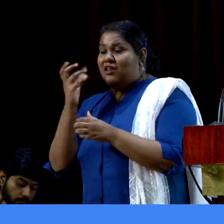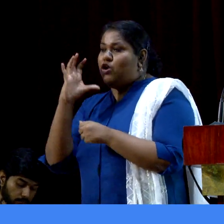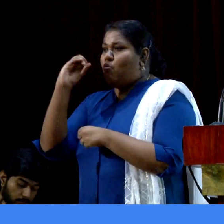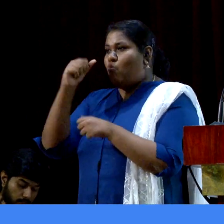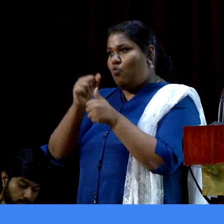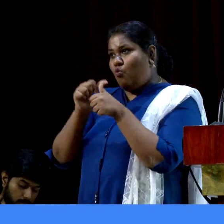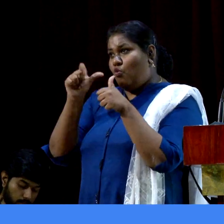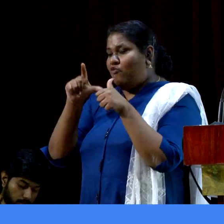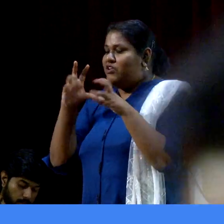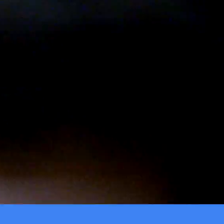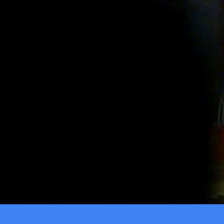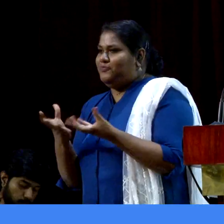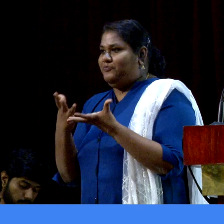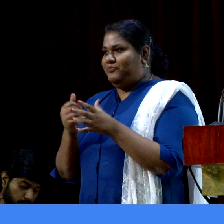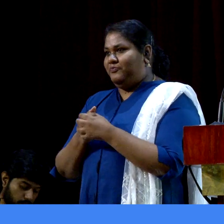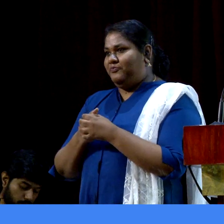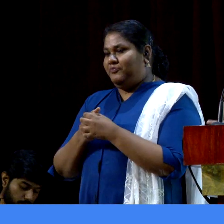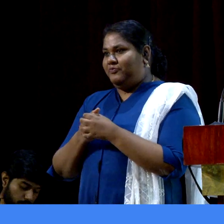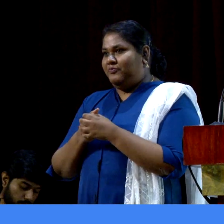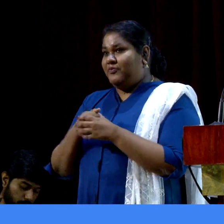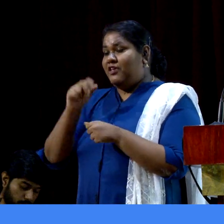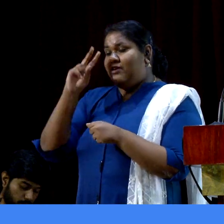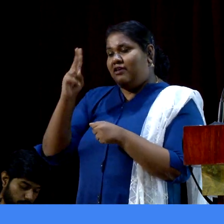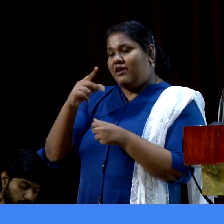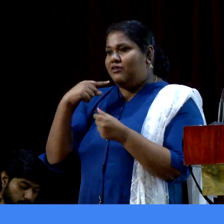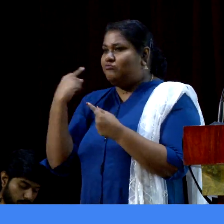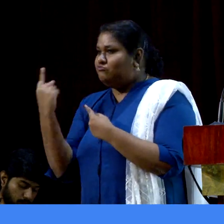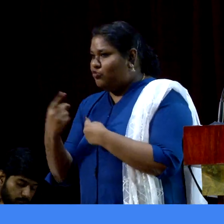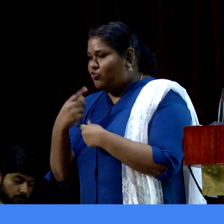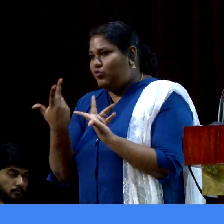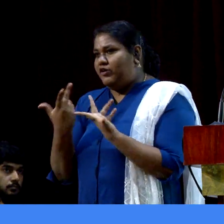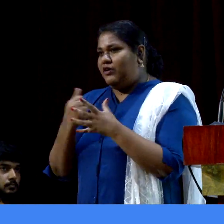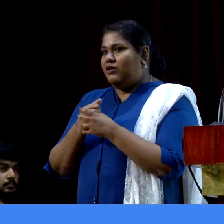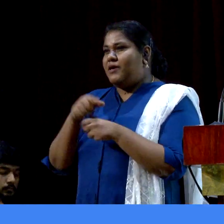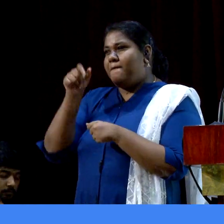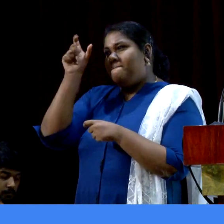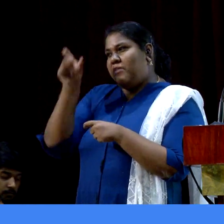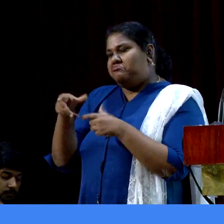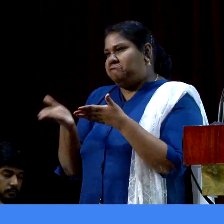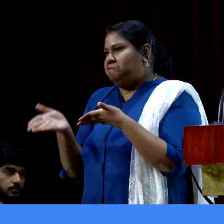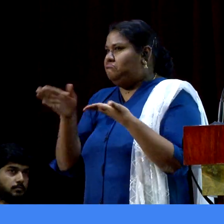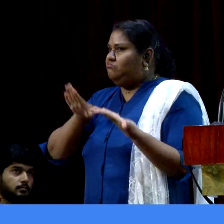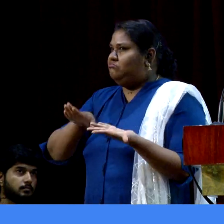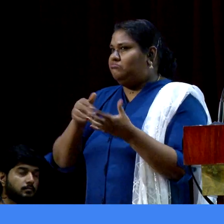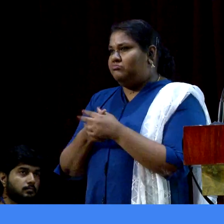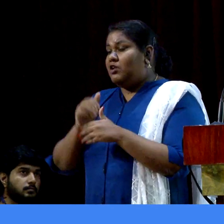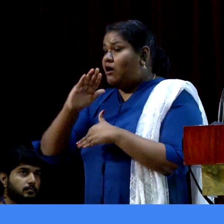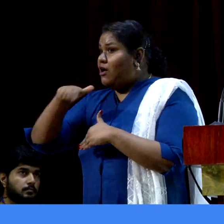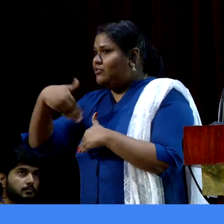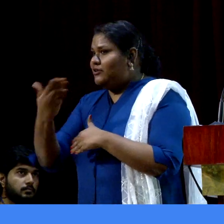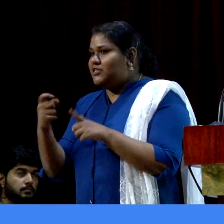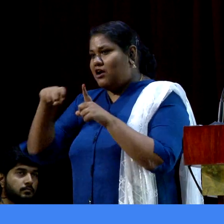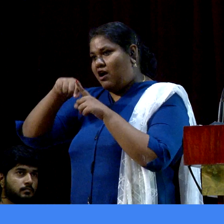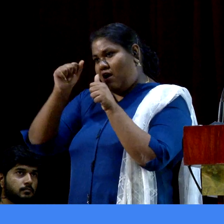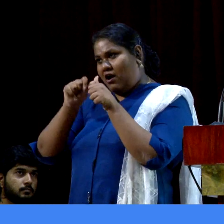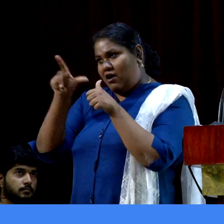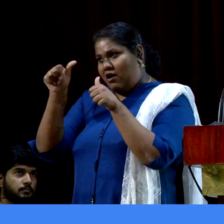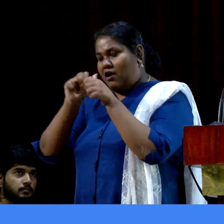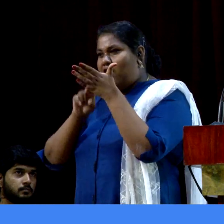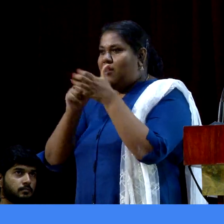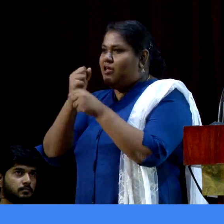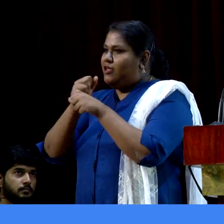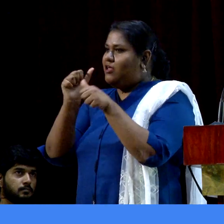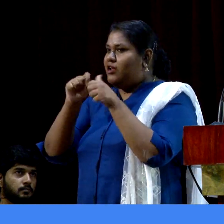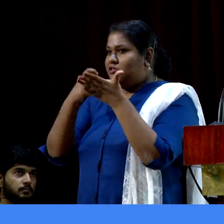திட்டம் தொடங்கப்பட்டது. பின்னர் 2 ஆண்டுகளில் அண்ணா அவர்கள் மறைந்து விட்டார். எங்களுடைய கலைஞர் முத்தமிழ்